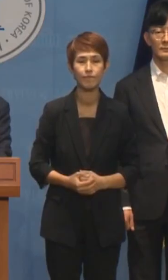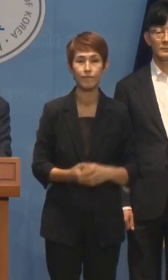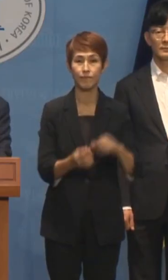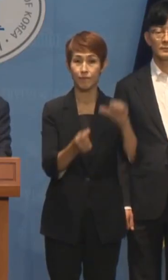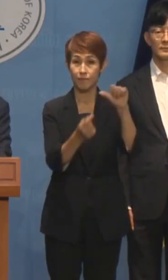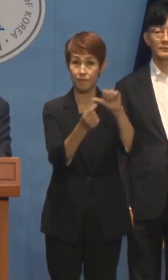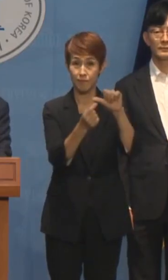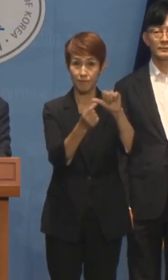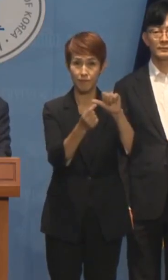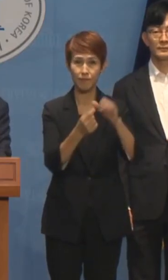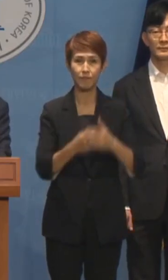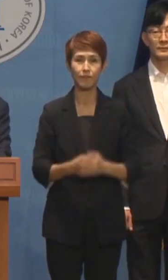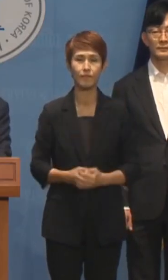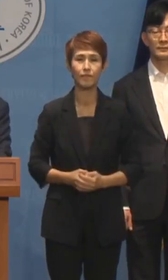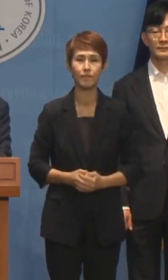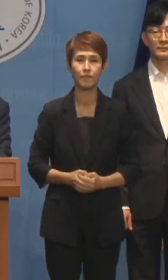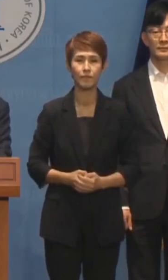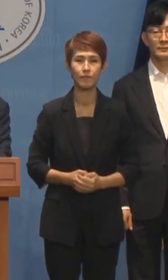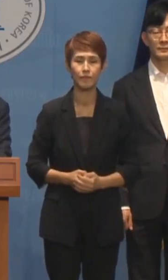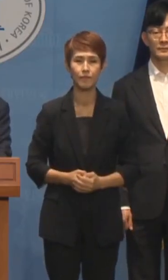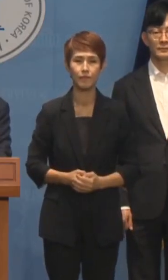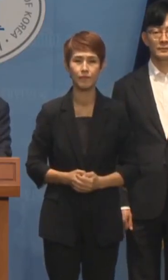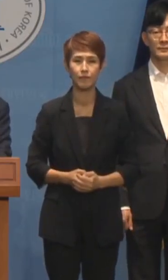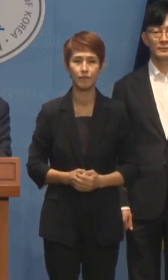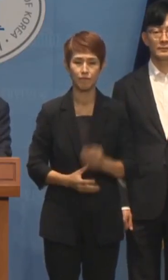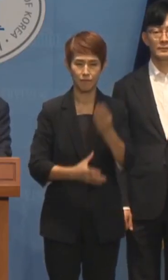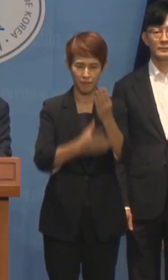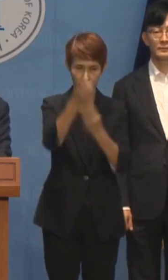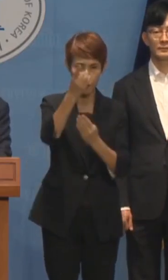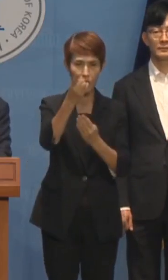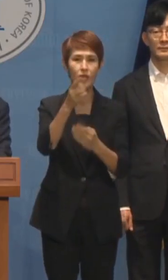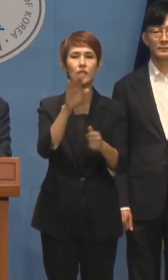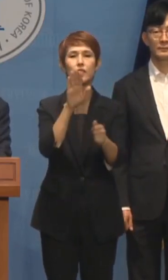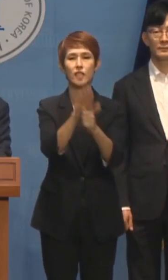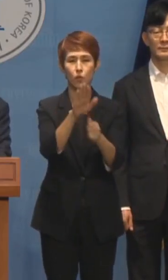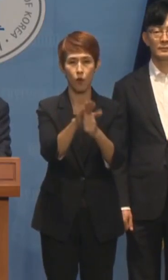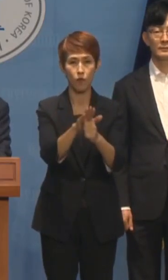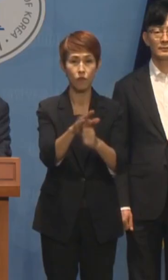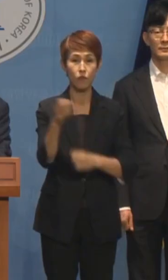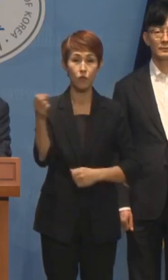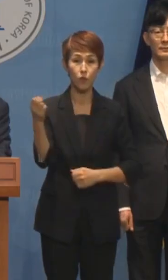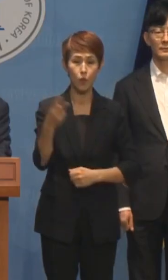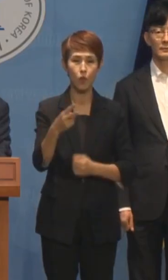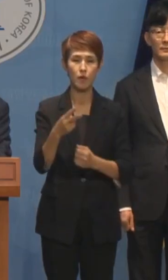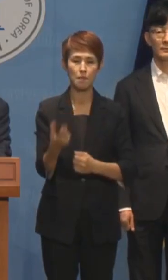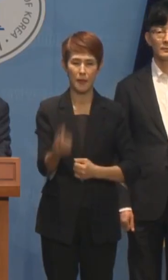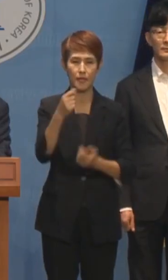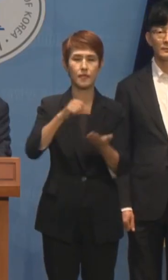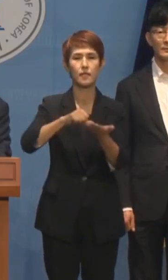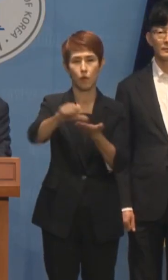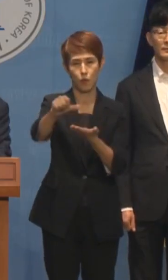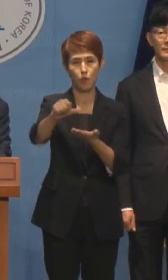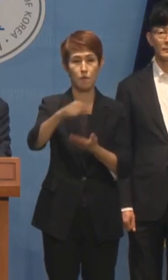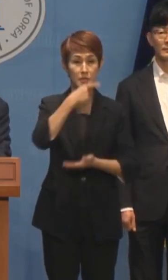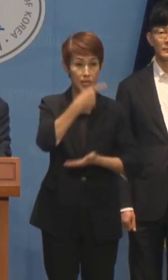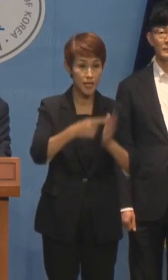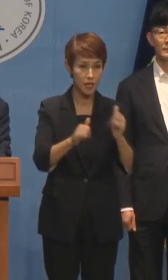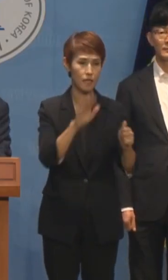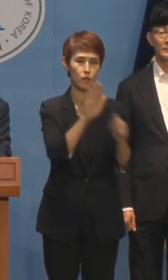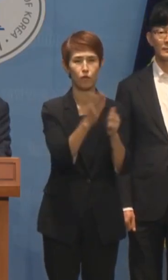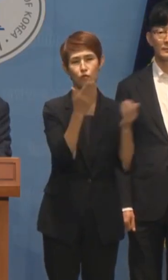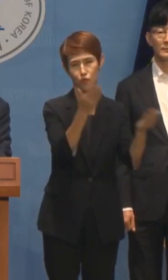다섯째로 원스톱 통합 지원과 신속한 삭제를 통한 피해자 지원을 강화하겠습니다.